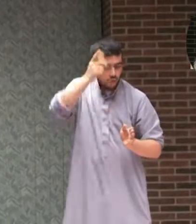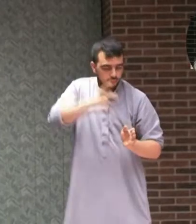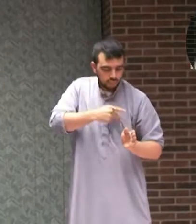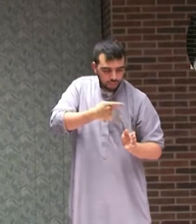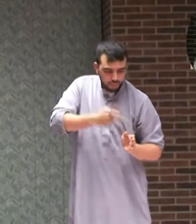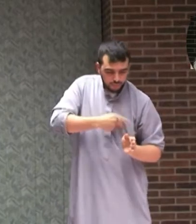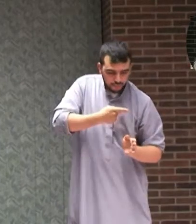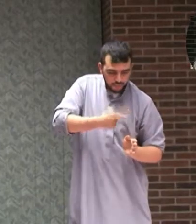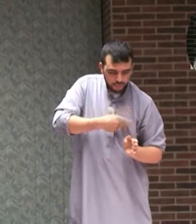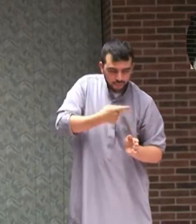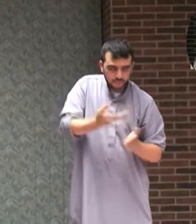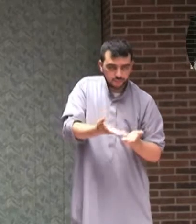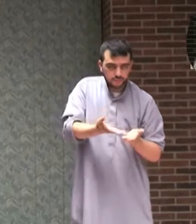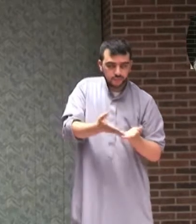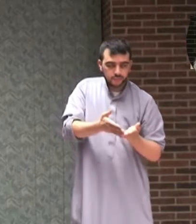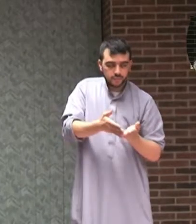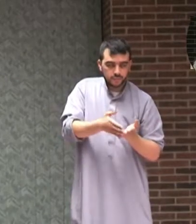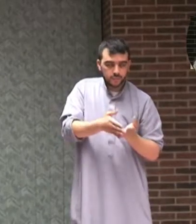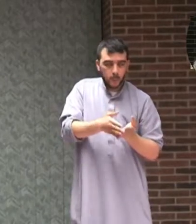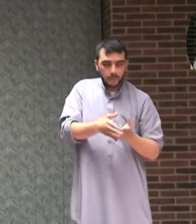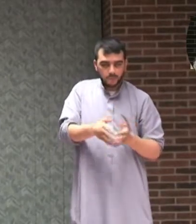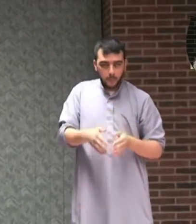continue à descendre vers nous